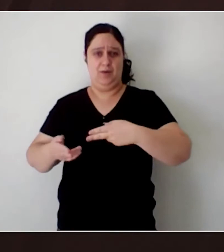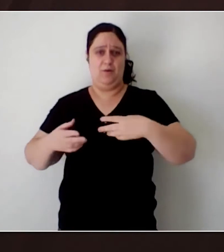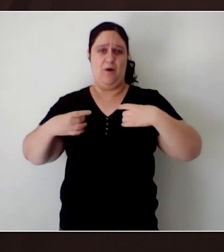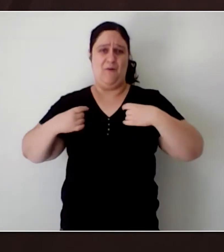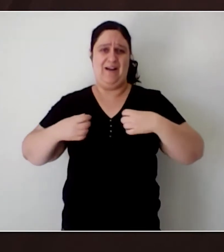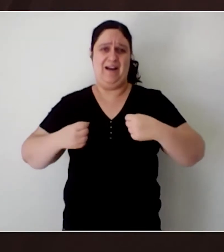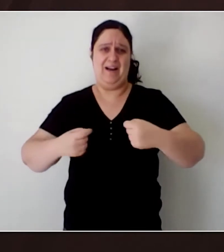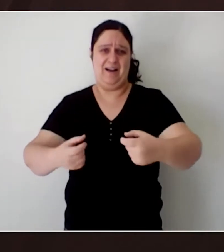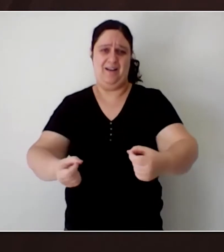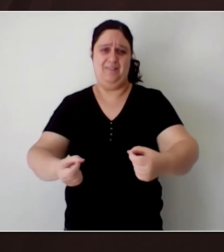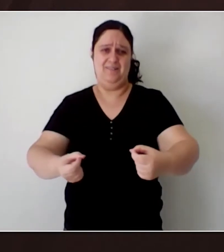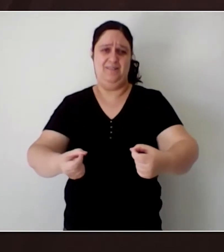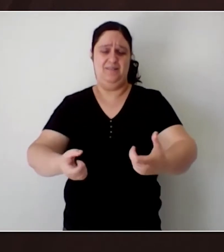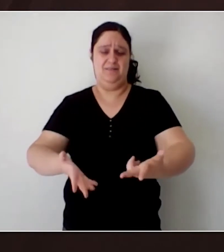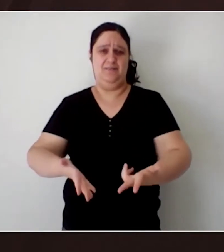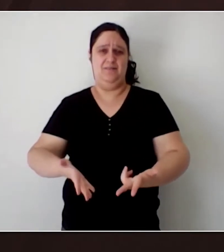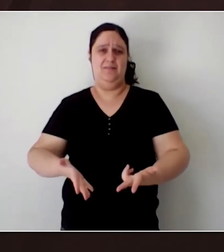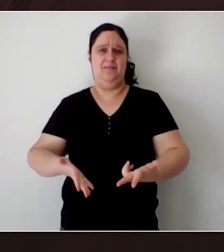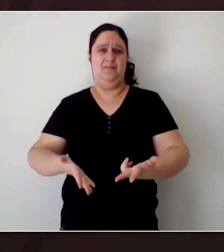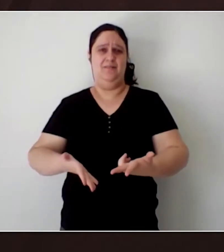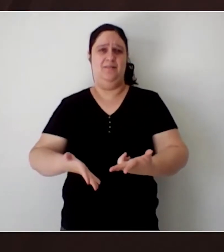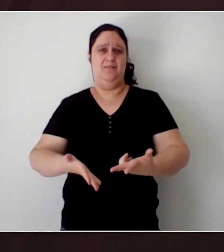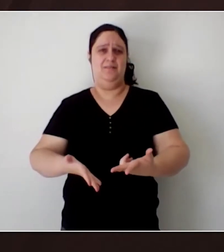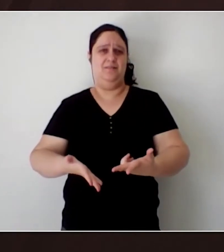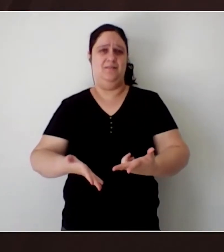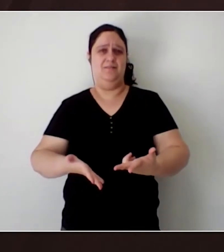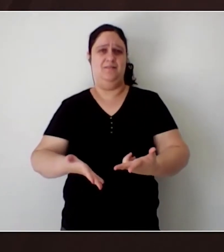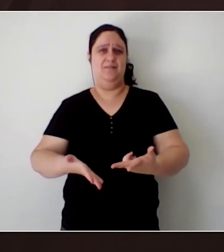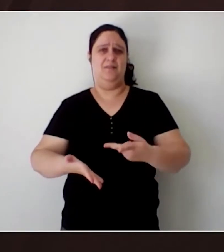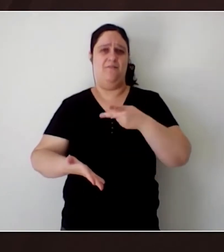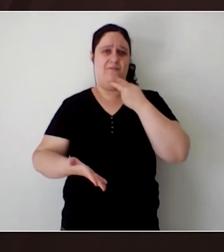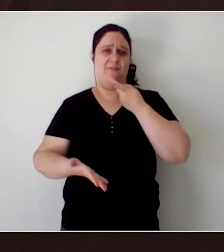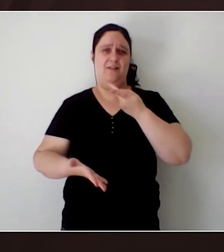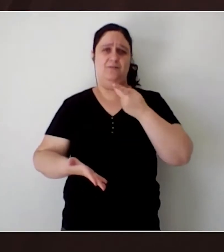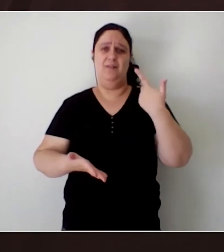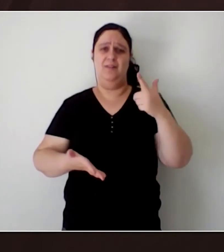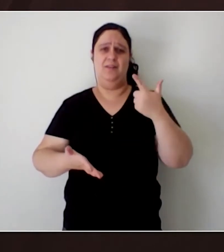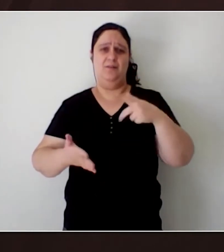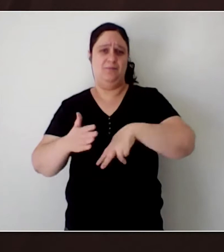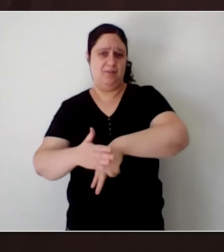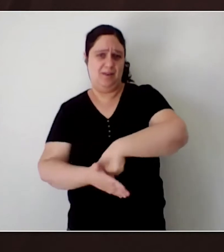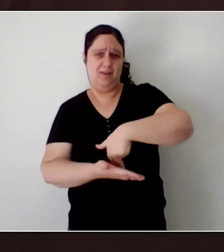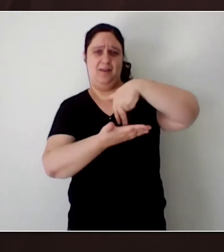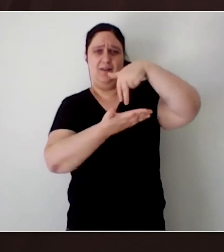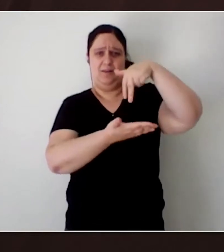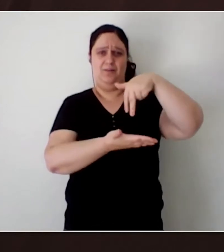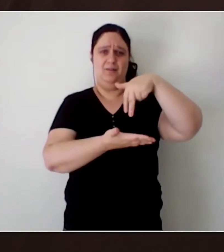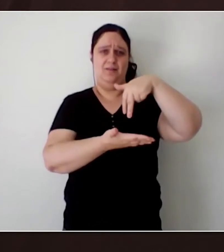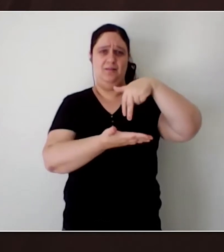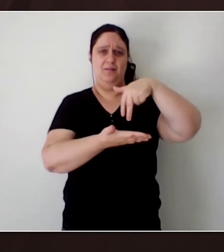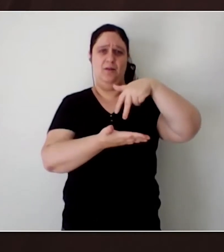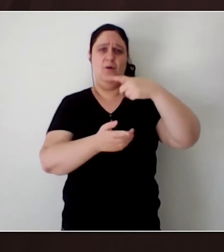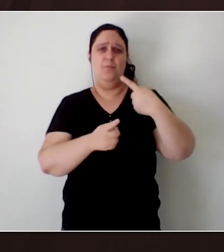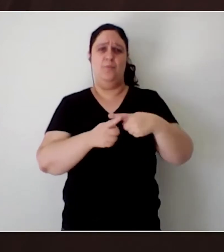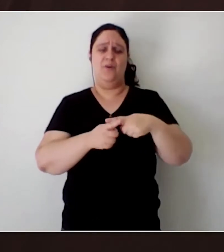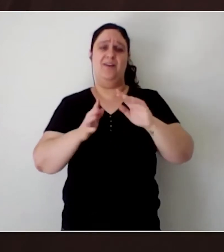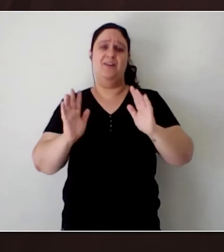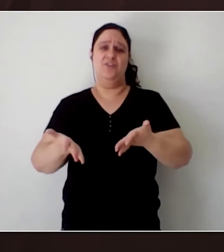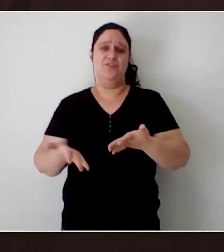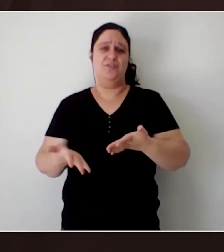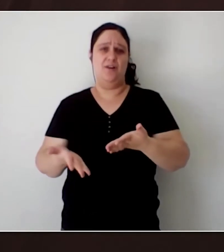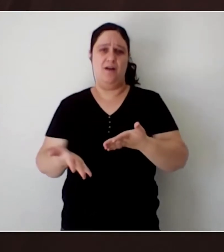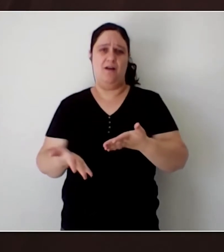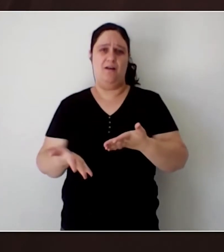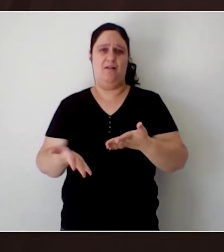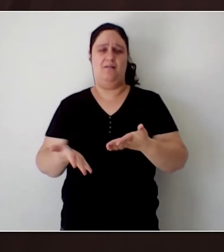da época, não é isso? Dizendo que não haverá mais ressurreição. A ressurreição já aconteceu e acabou. Isso é um